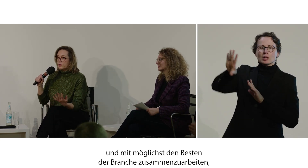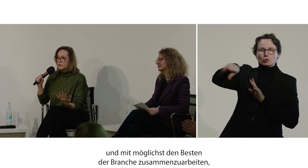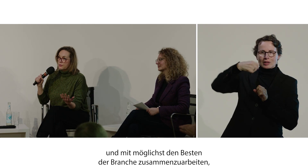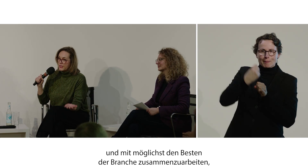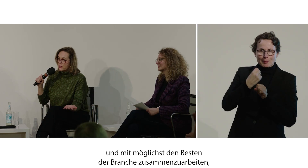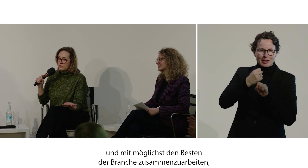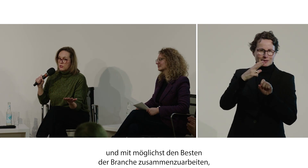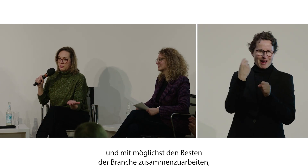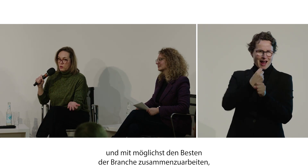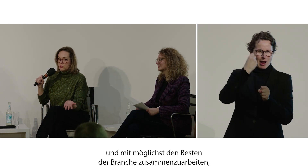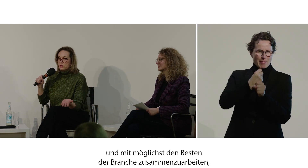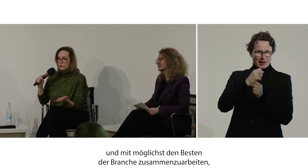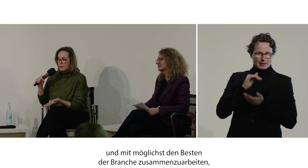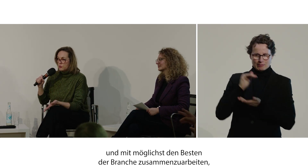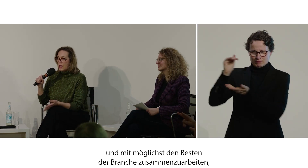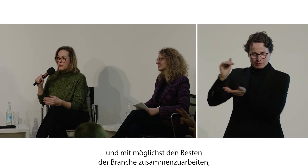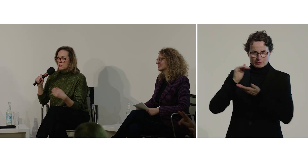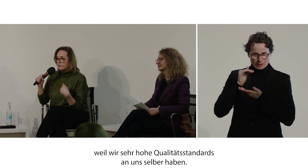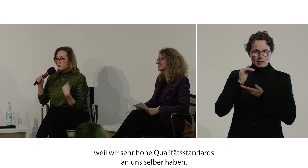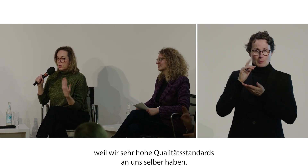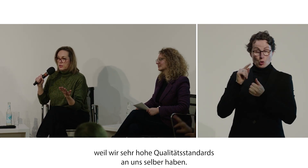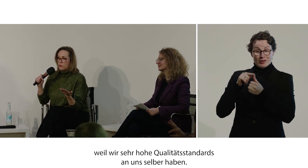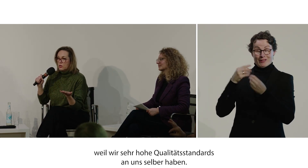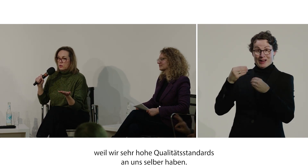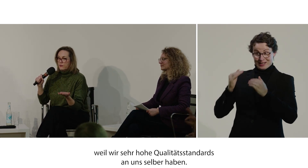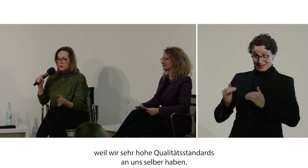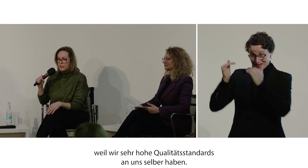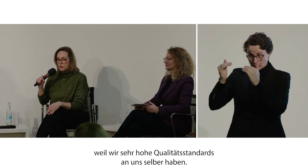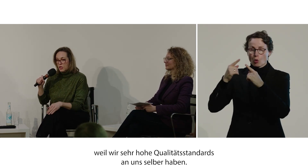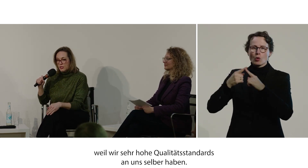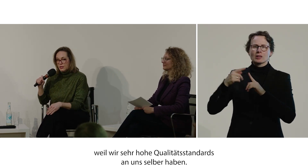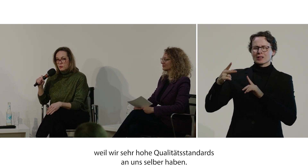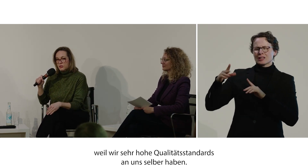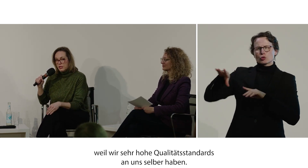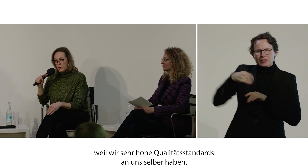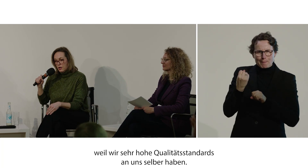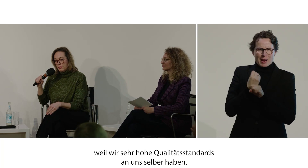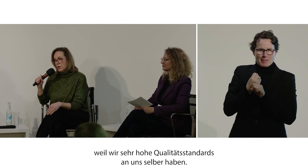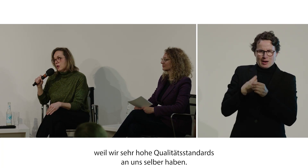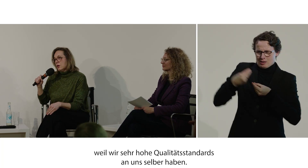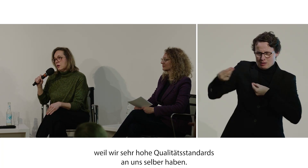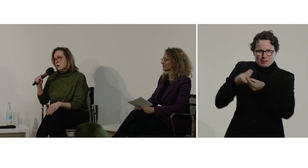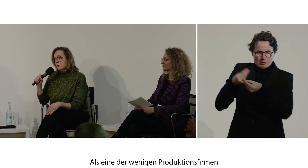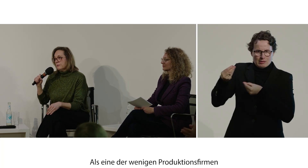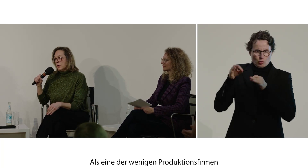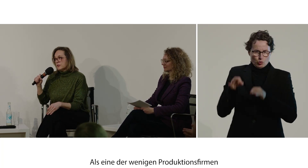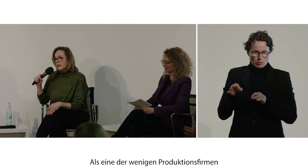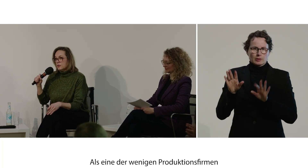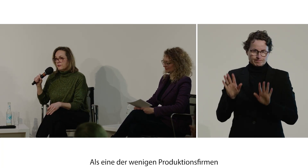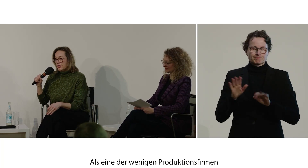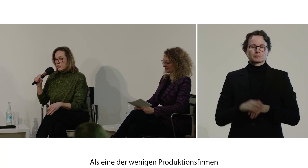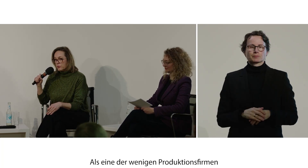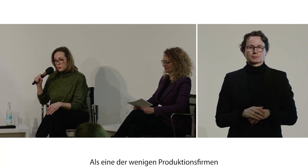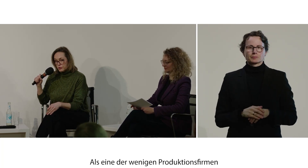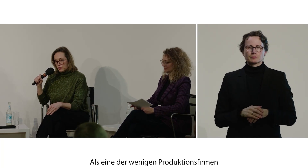möglichst dem Besten der Branche zusammenzuarbeiten, weil wir da sehr hohe Qualitätsstandards an uns selber haben. Als